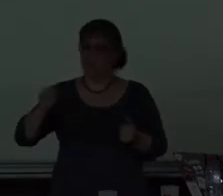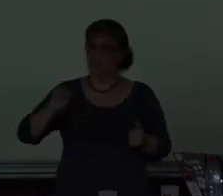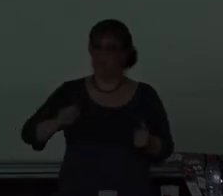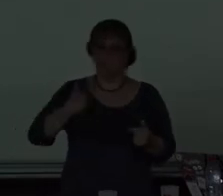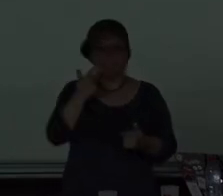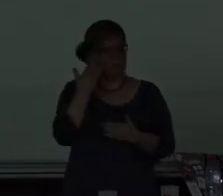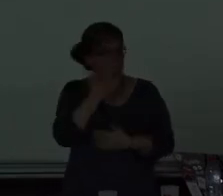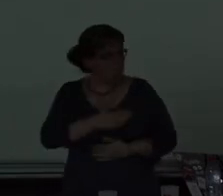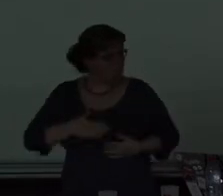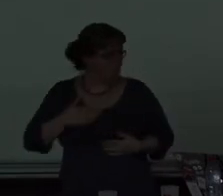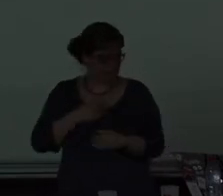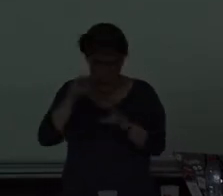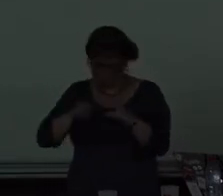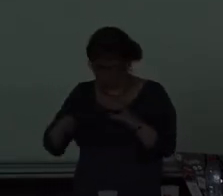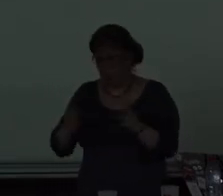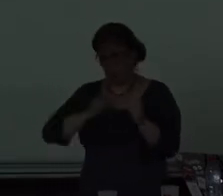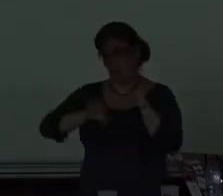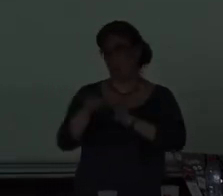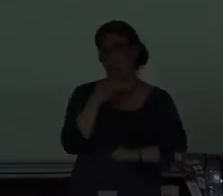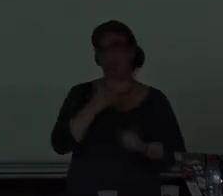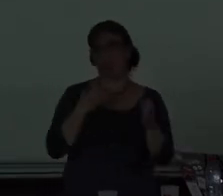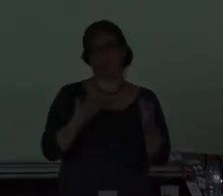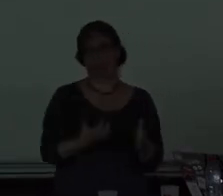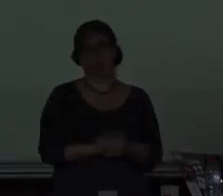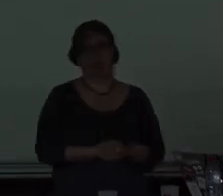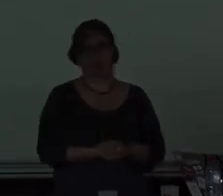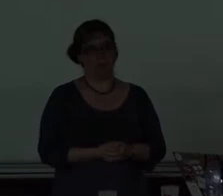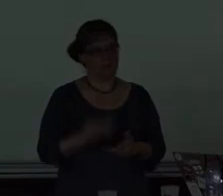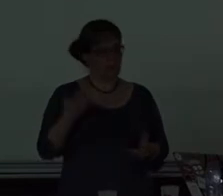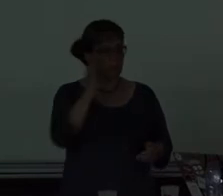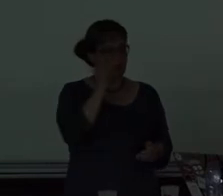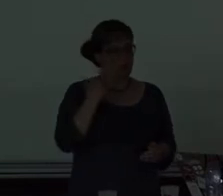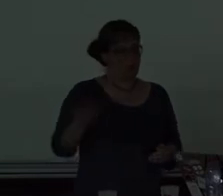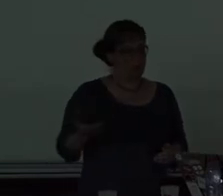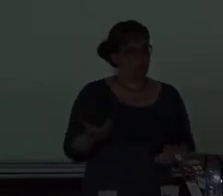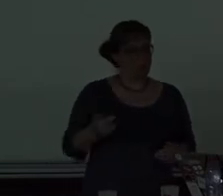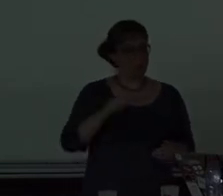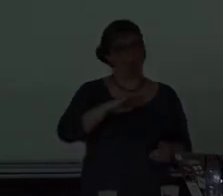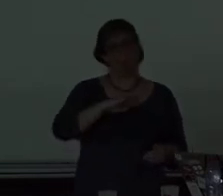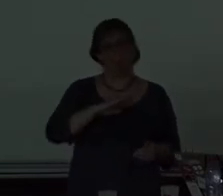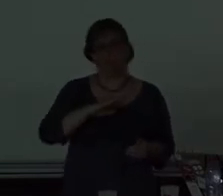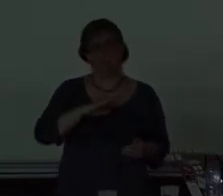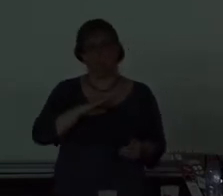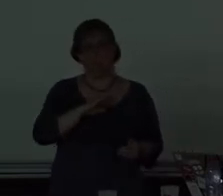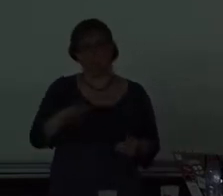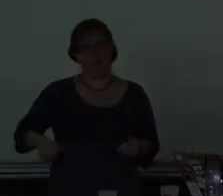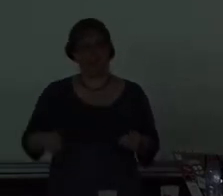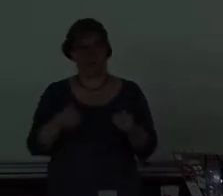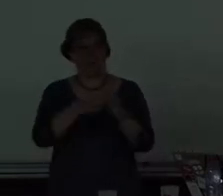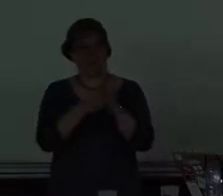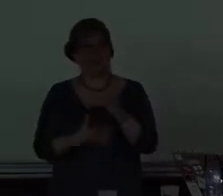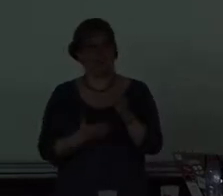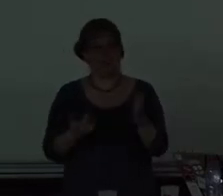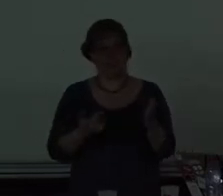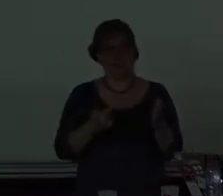fait plaisir, vous trouverez le temps. Et donc ça, c'est la dernière réponse à la dernière objection, qui est « je ne sais pas